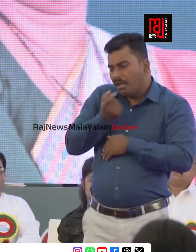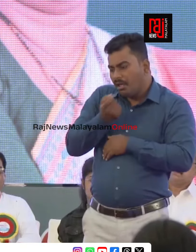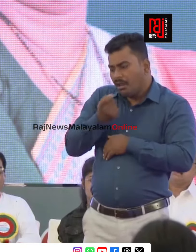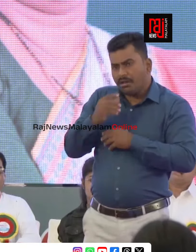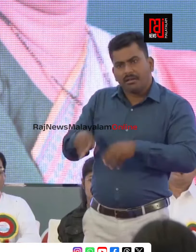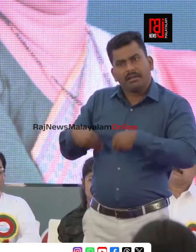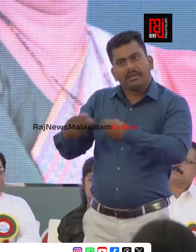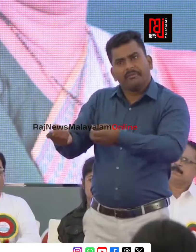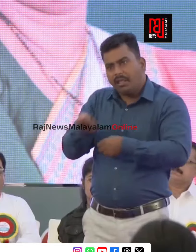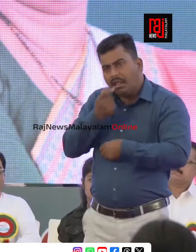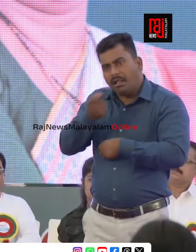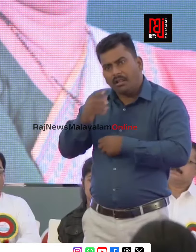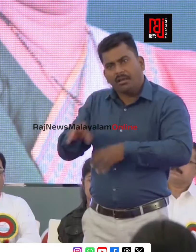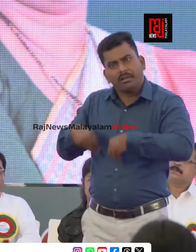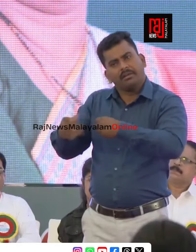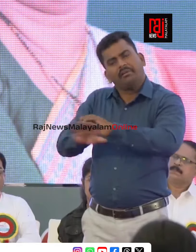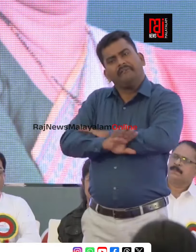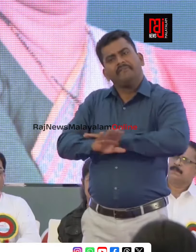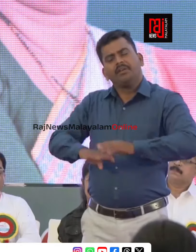സമൂഹത്തിൻ്റെ കടമയെന്ന്